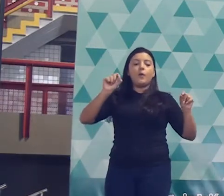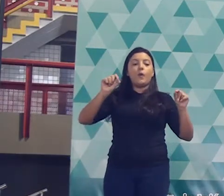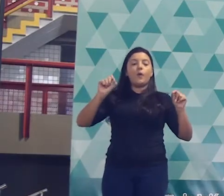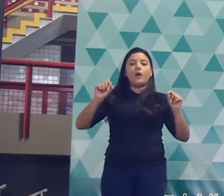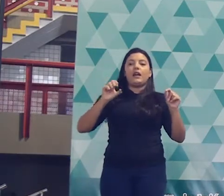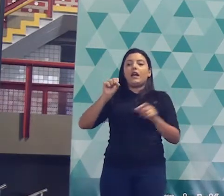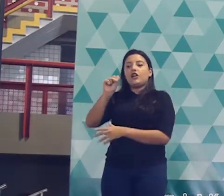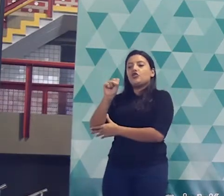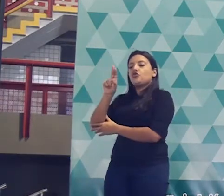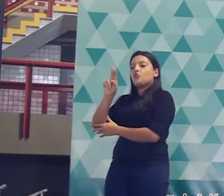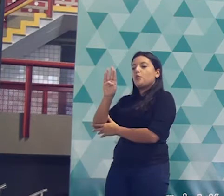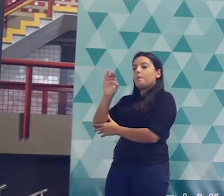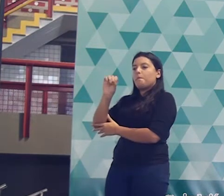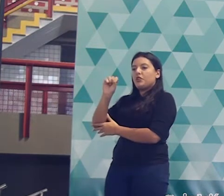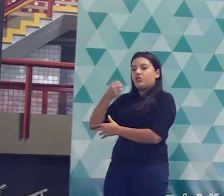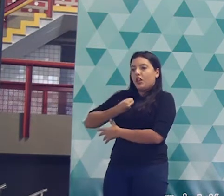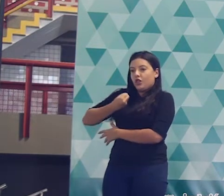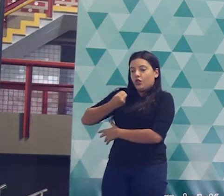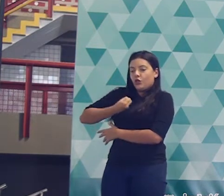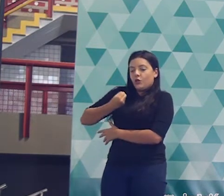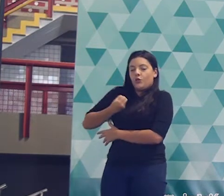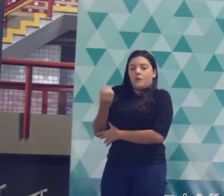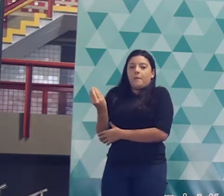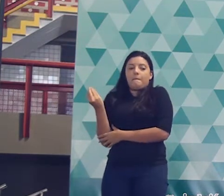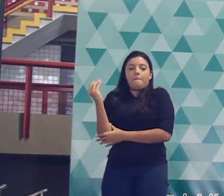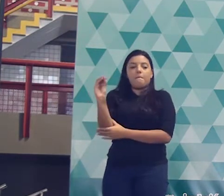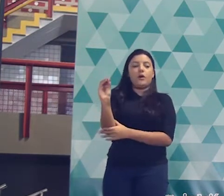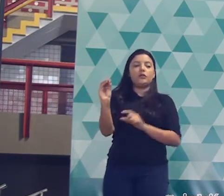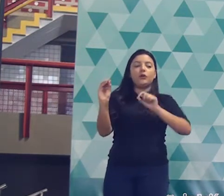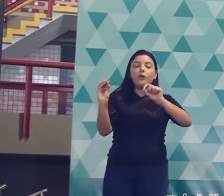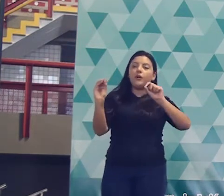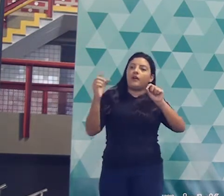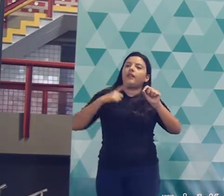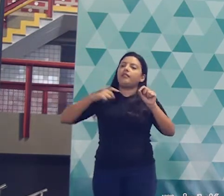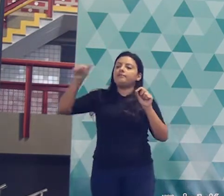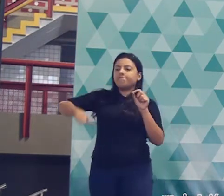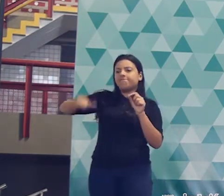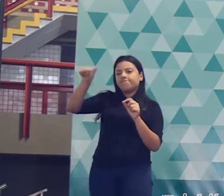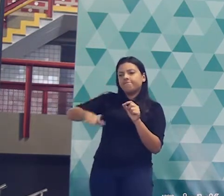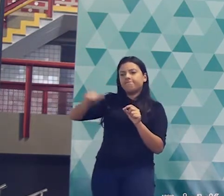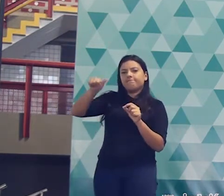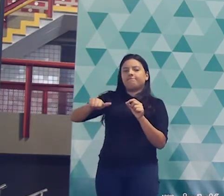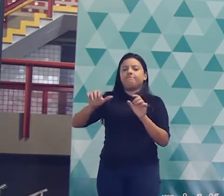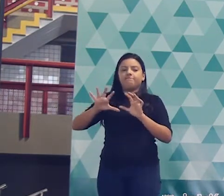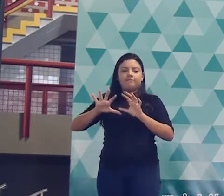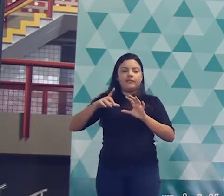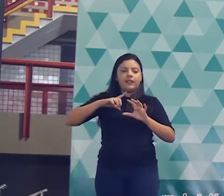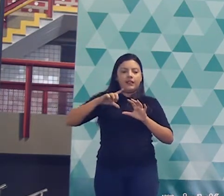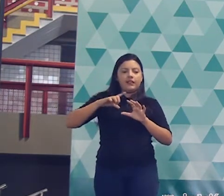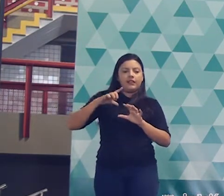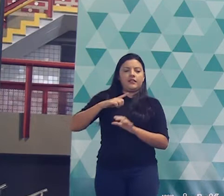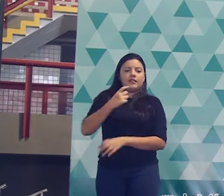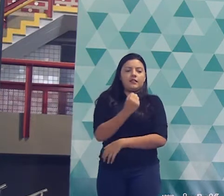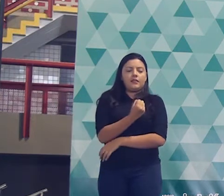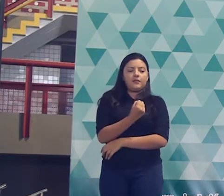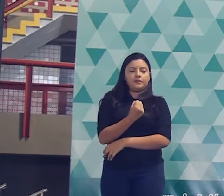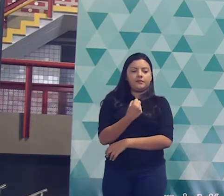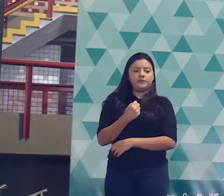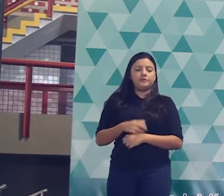determinada substância para ser utilizada como combustível passa pela análise da poluição que ela causa ao